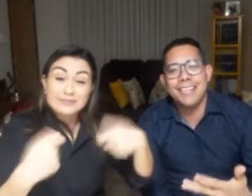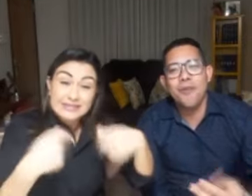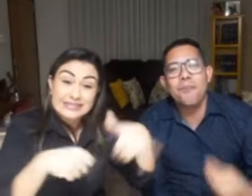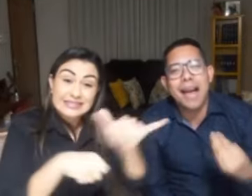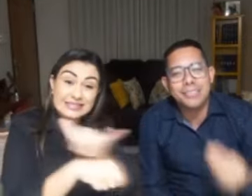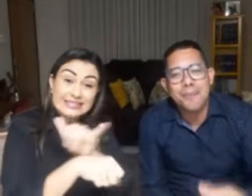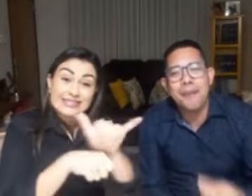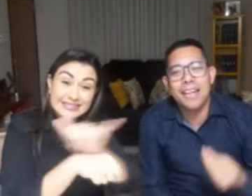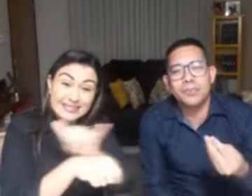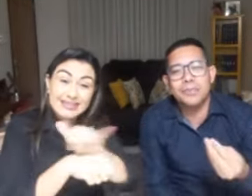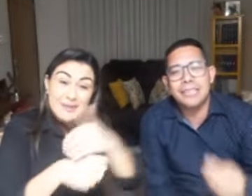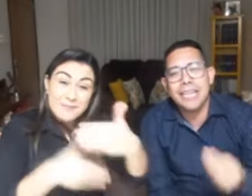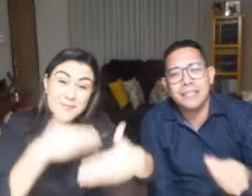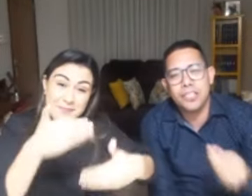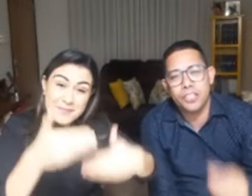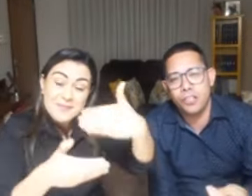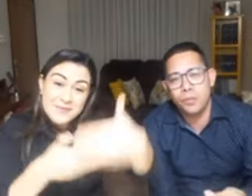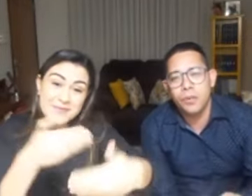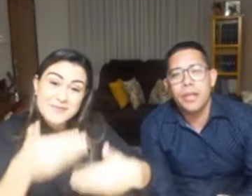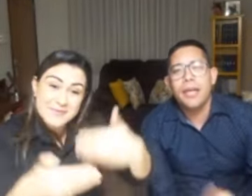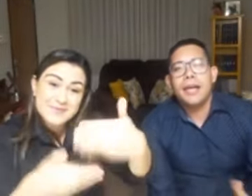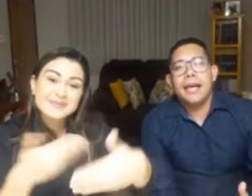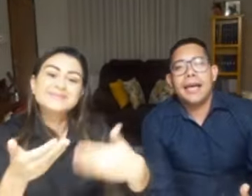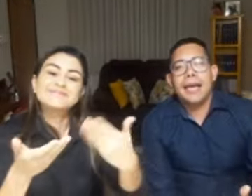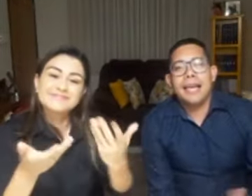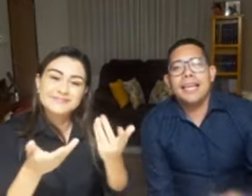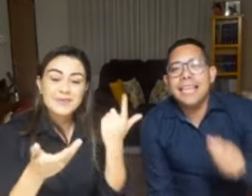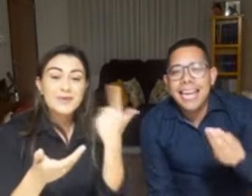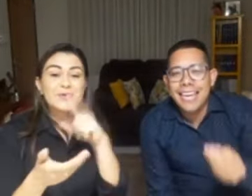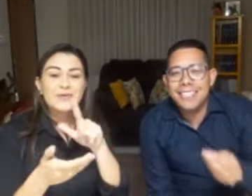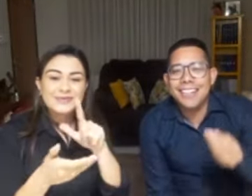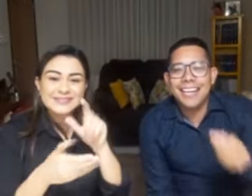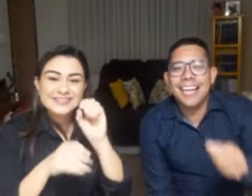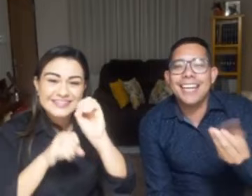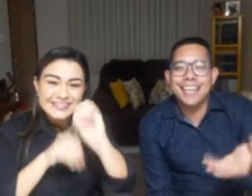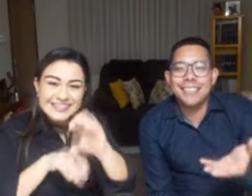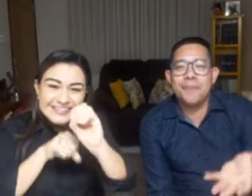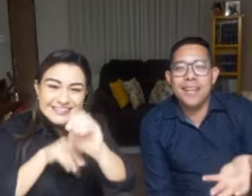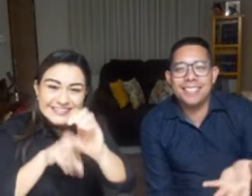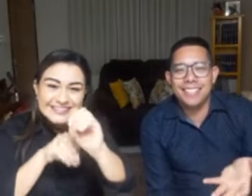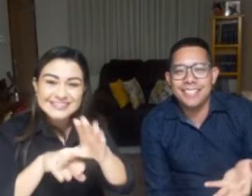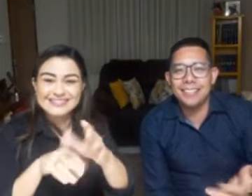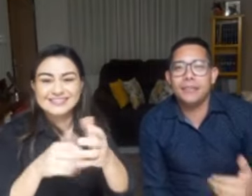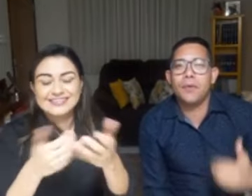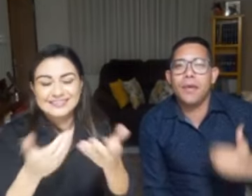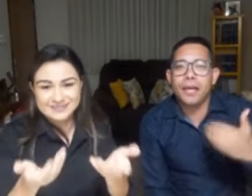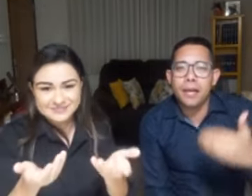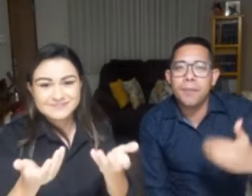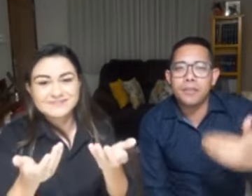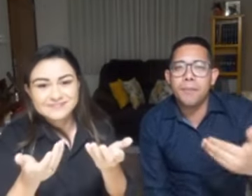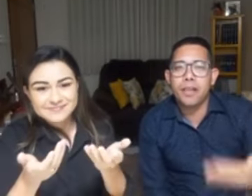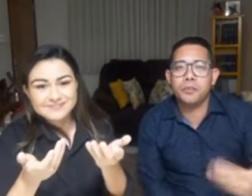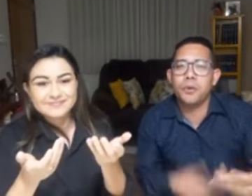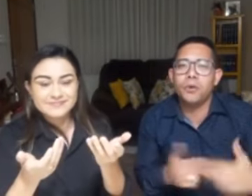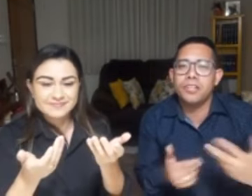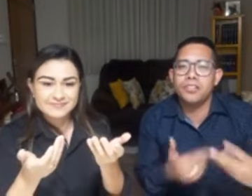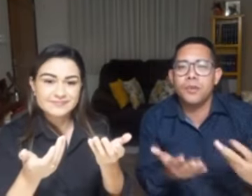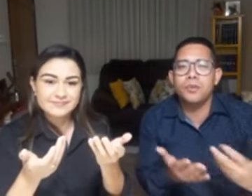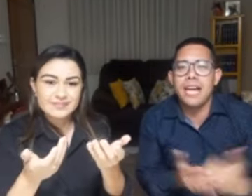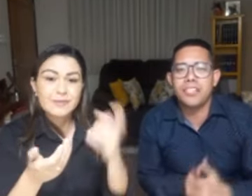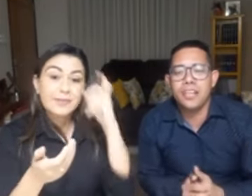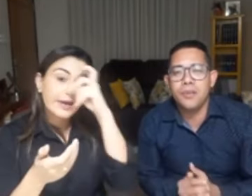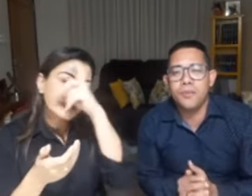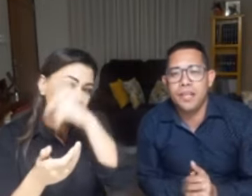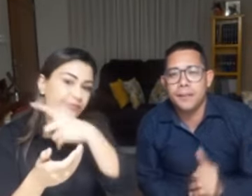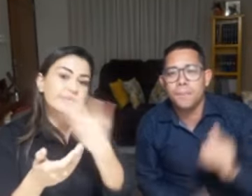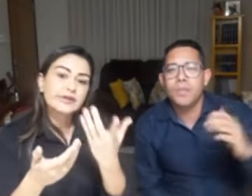trabalhada, né? Um passo a passo interessantíssimo, aquele leite, né, que a criança precisa. Então, é aquele passo a passo por conta das